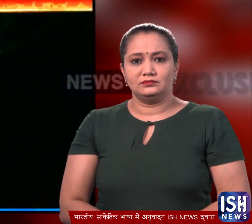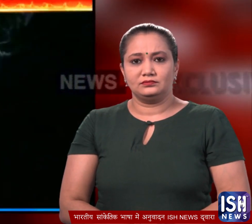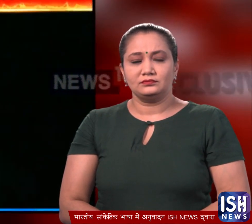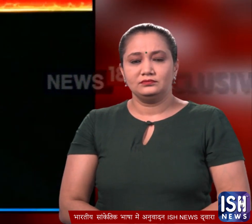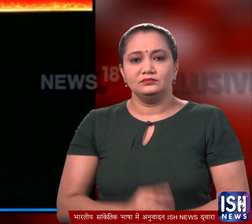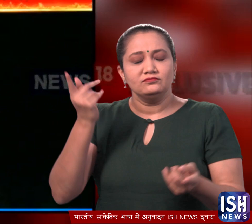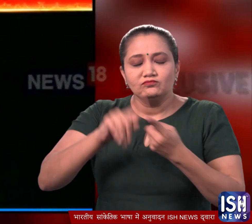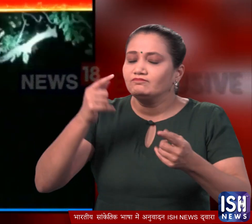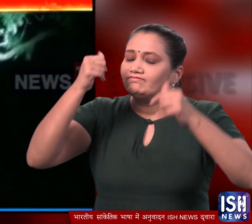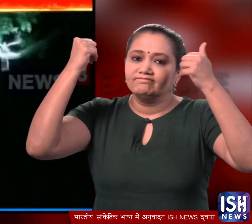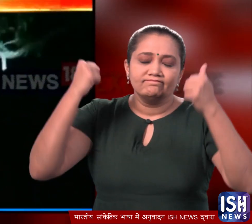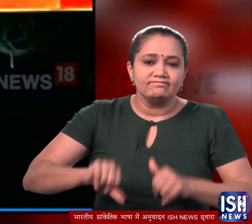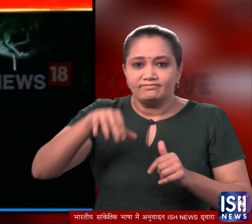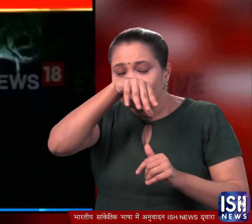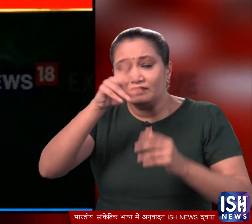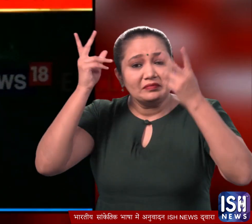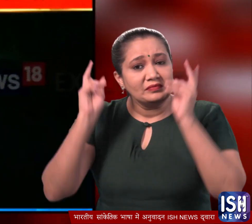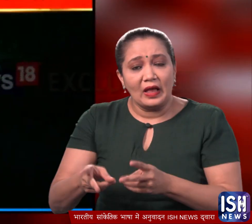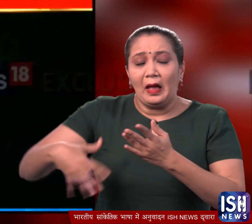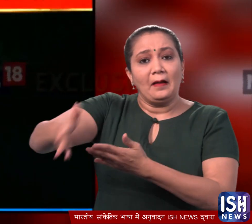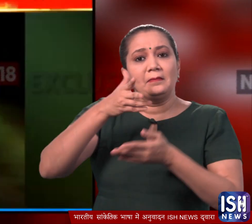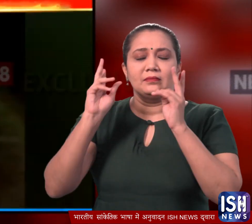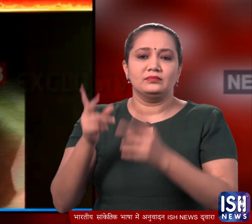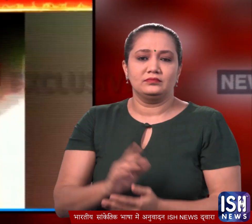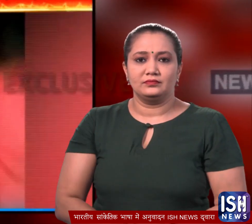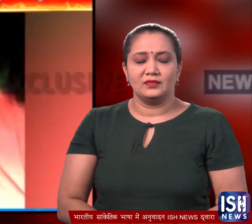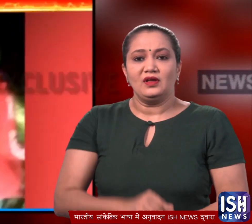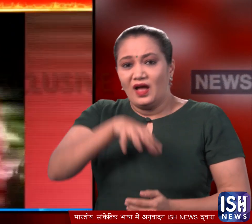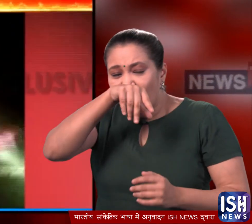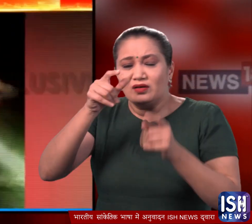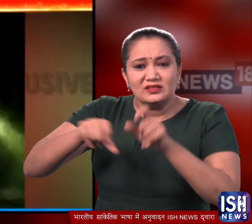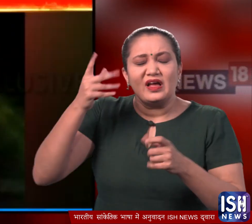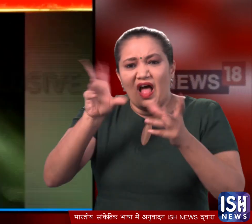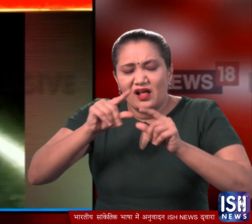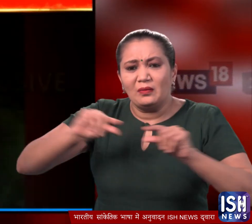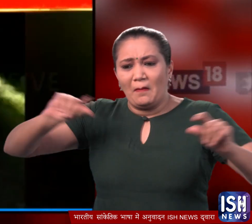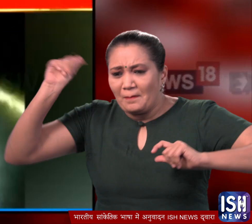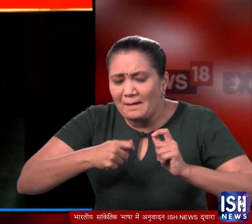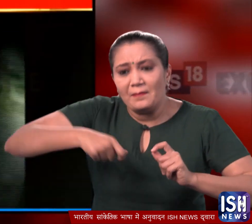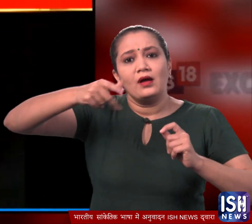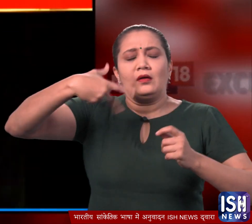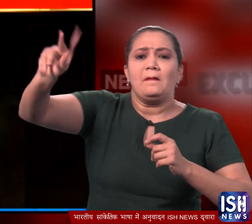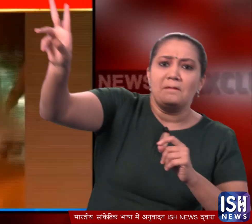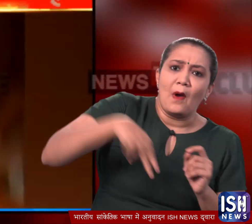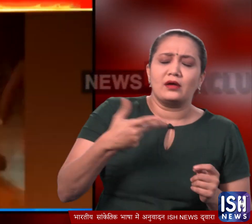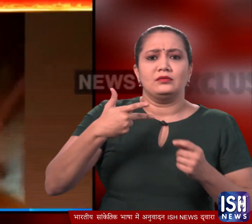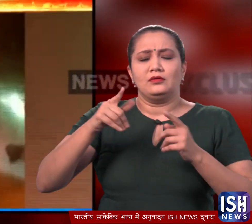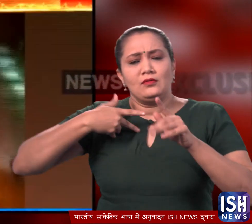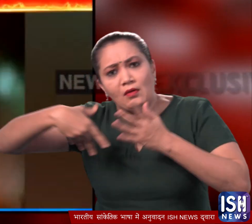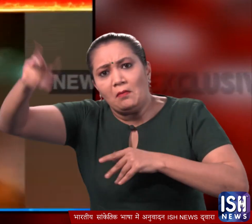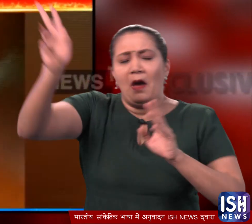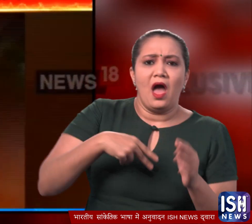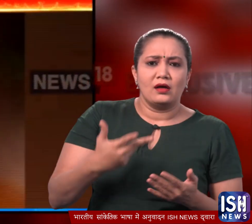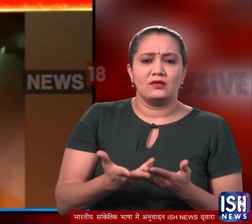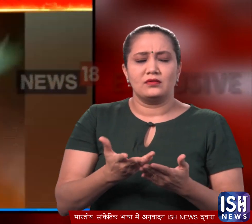लेकिन तमाम कोशिश के बाद भी वो हथनी गांव से जाने को तैयार नहीं हुई। गांव वाले उसे बार बार भगाते और वो घूम फिर कर गांव में दोबारा लौट